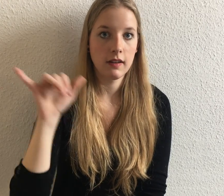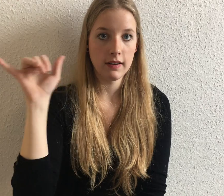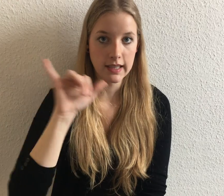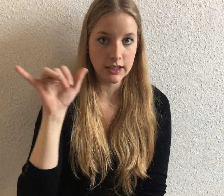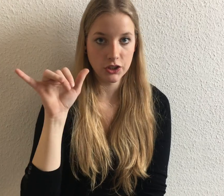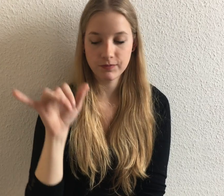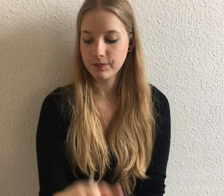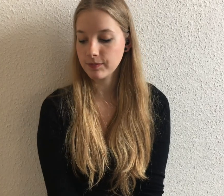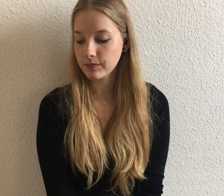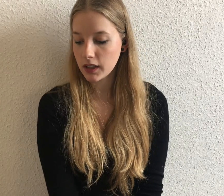Welche?